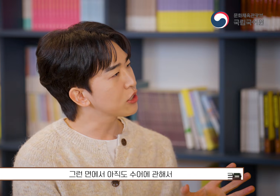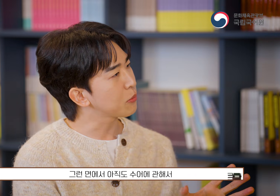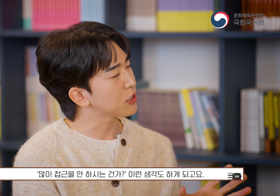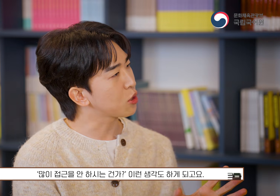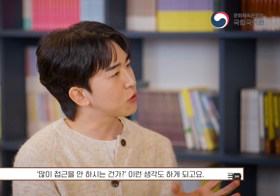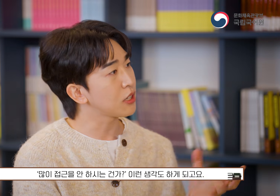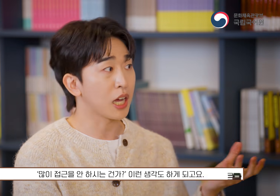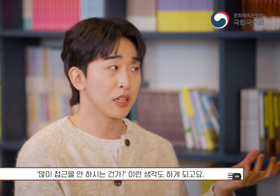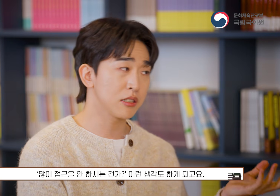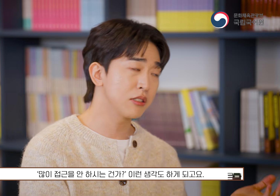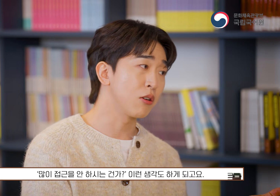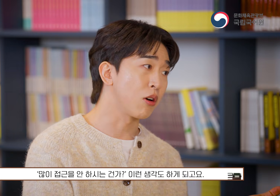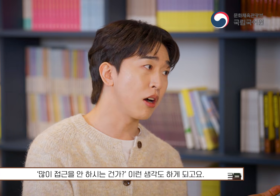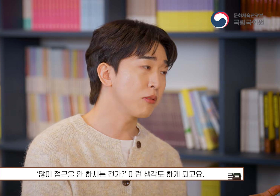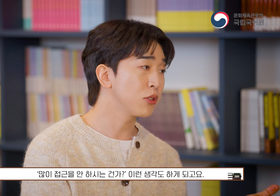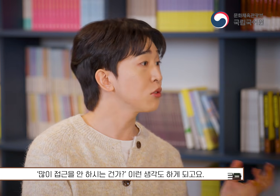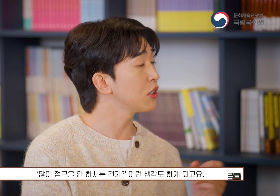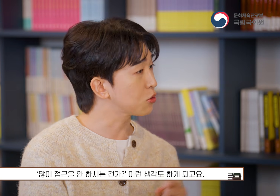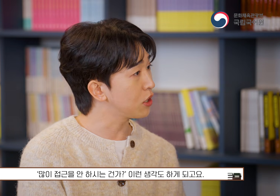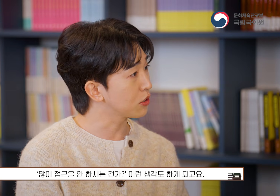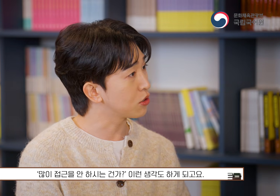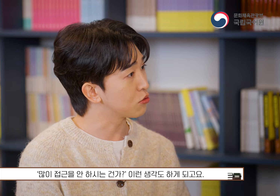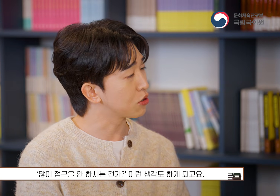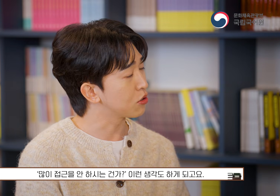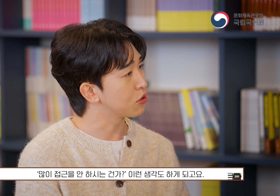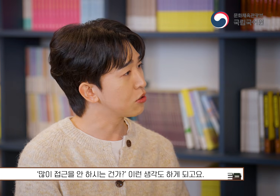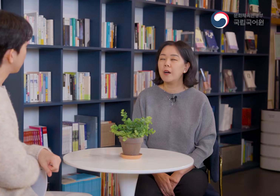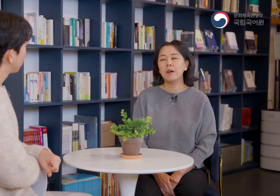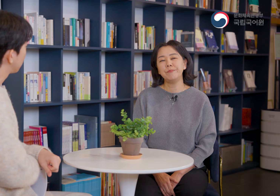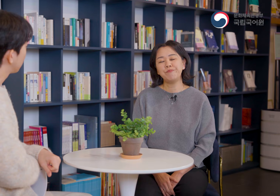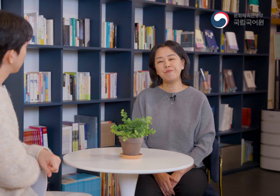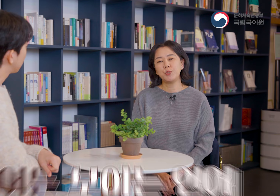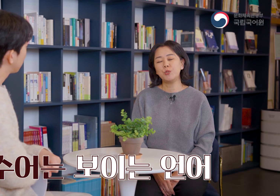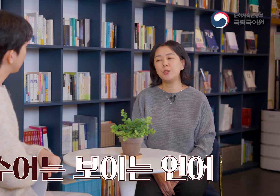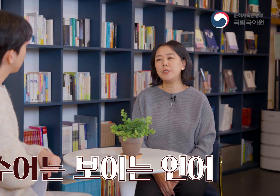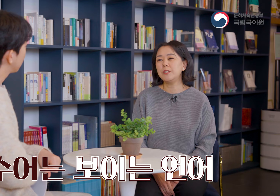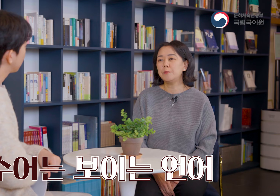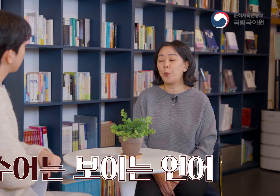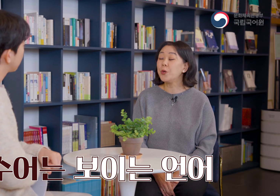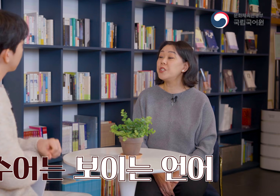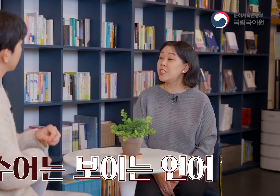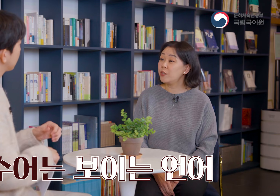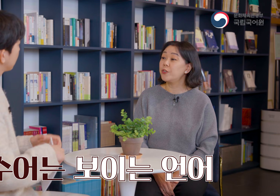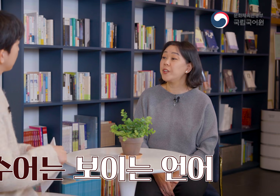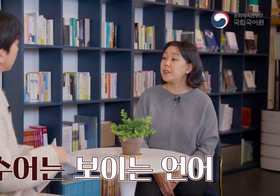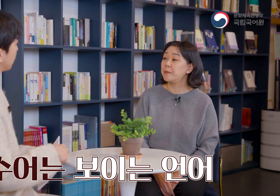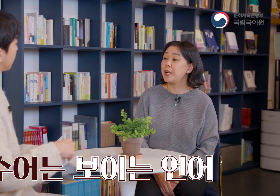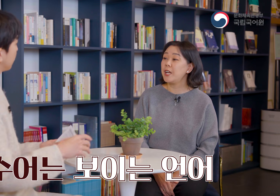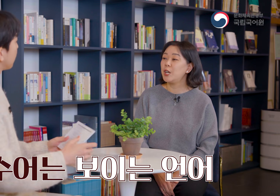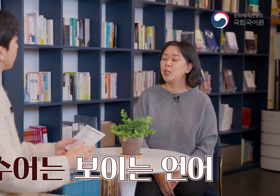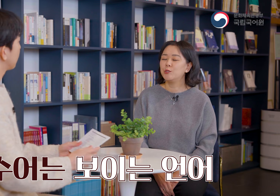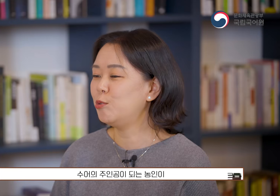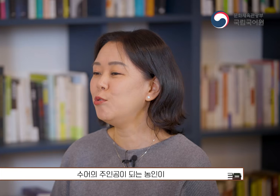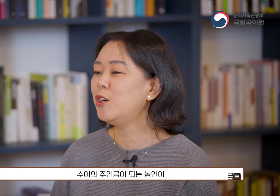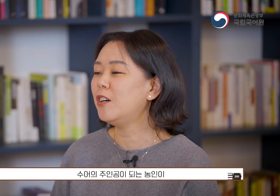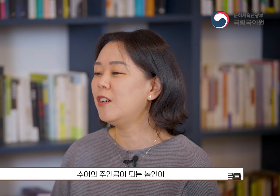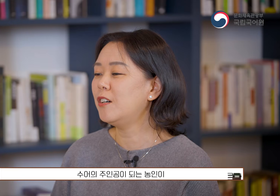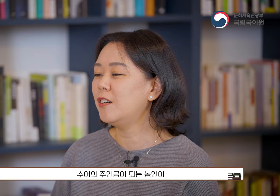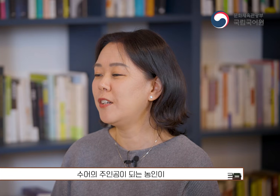많이 접근을 안 하시는 건가? 이런 생각도 하게 되고요. 수어는 보여지는 언어이기 때문에 네.